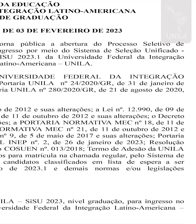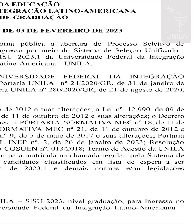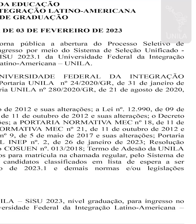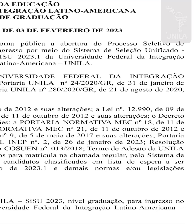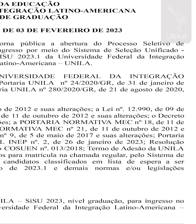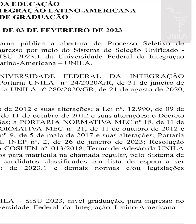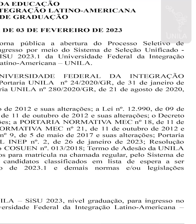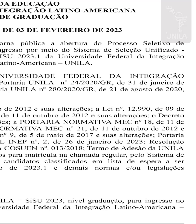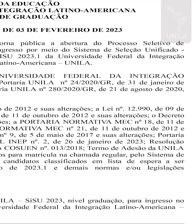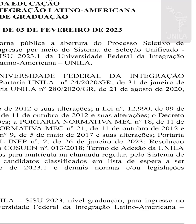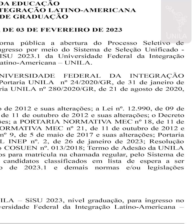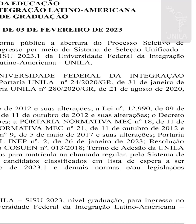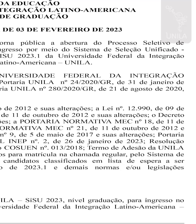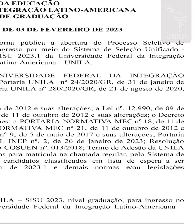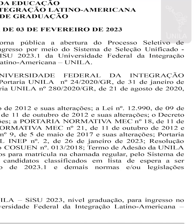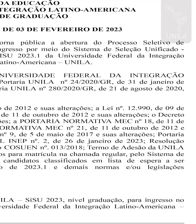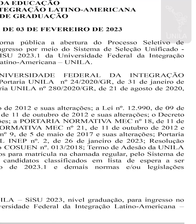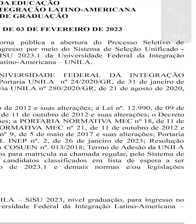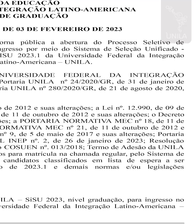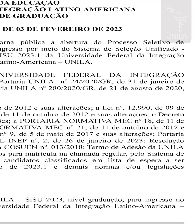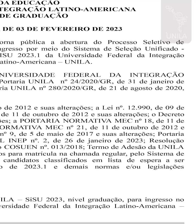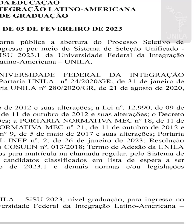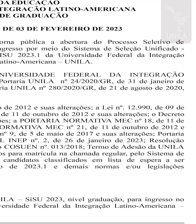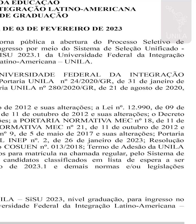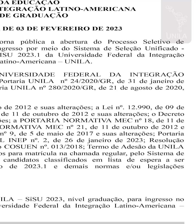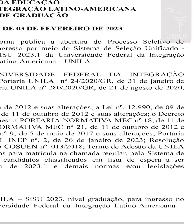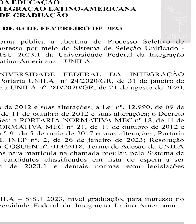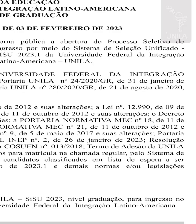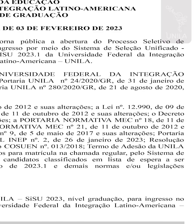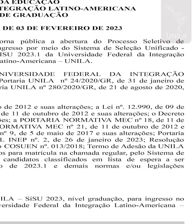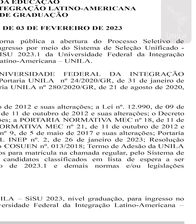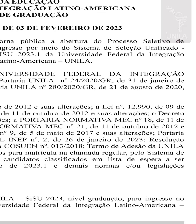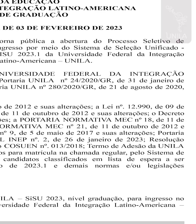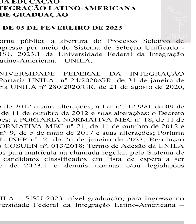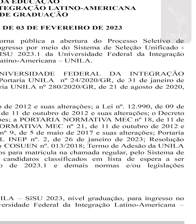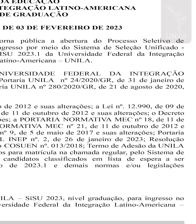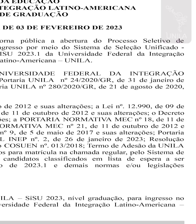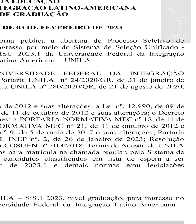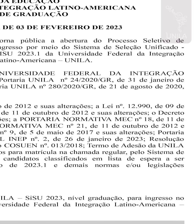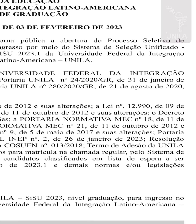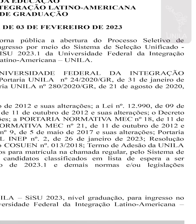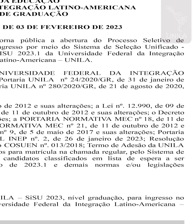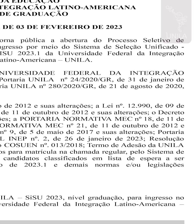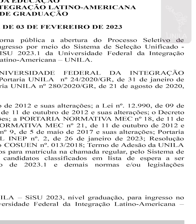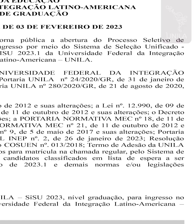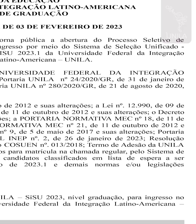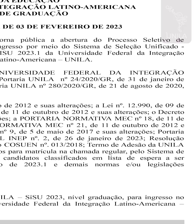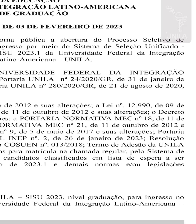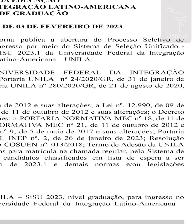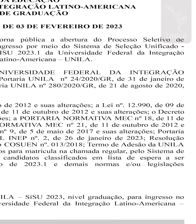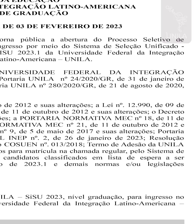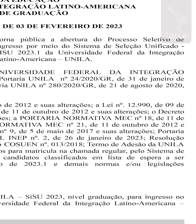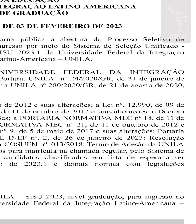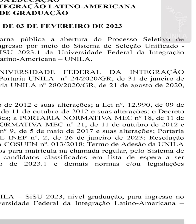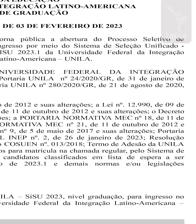7.824, de 11 de outubro de 2012, e suas alterações. O Decreto número